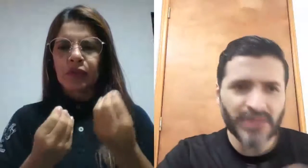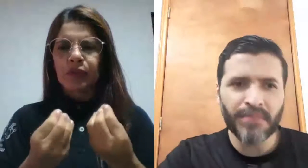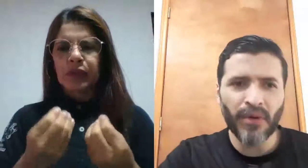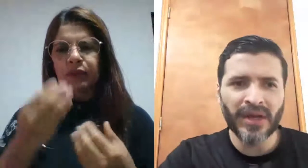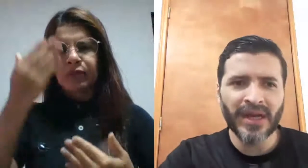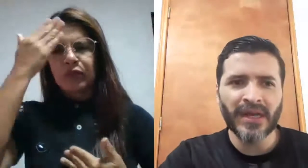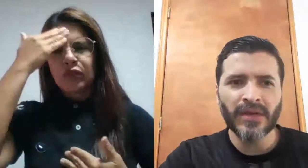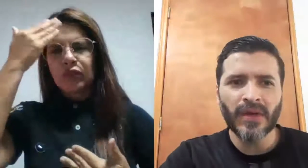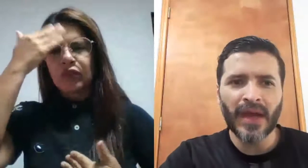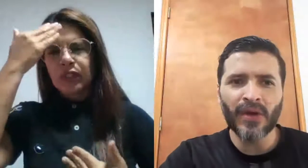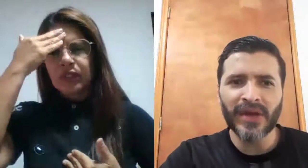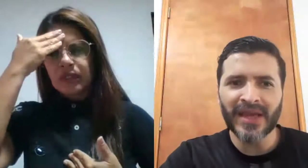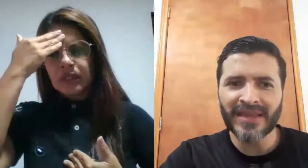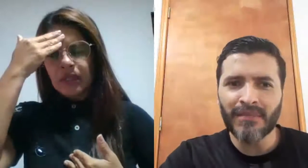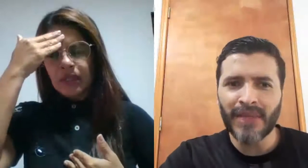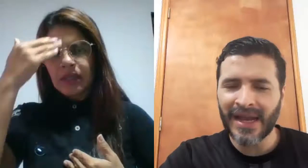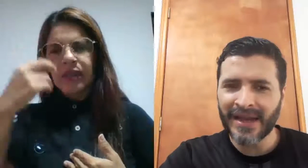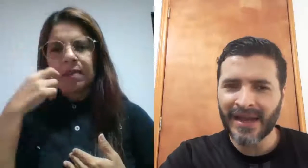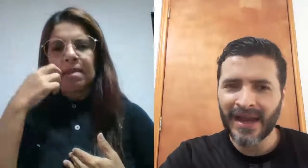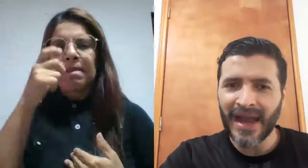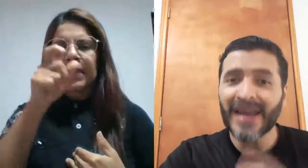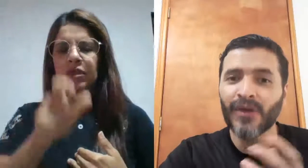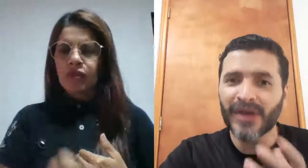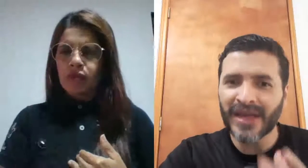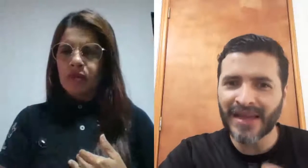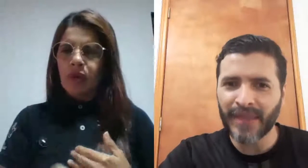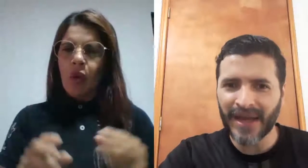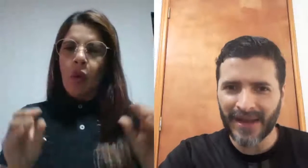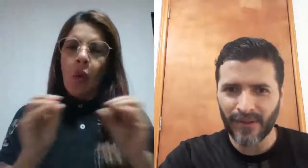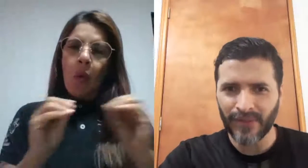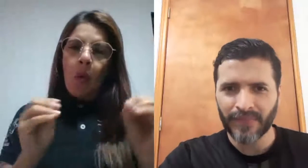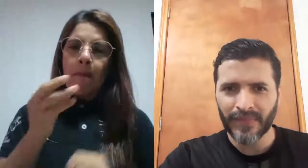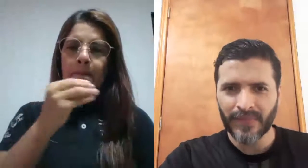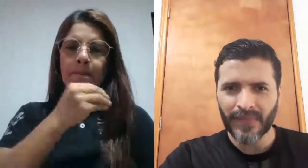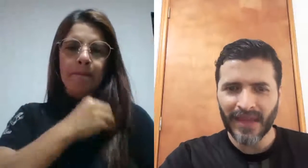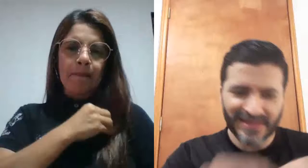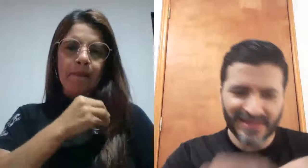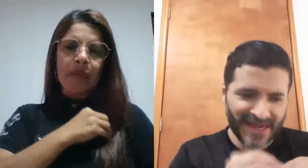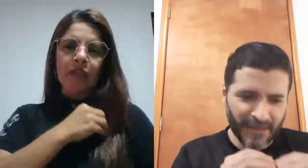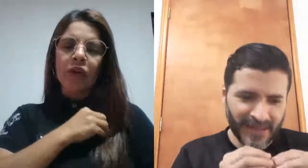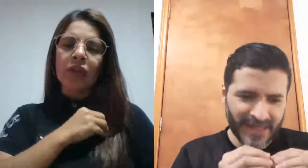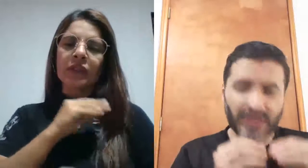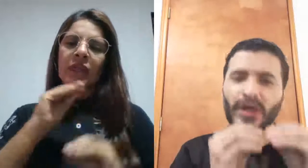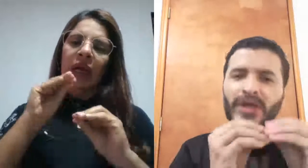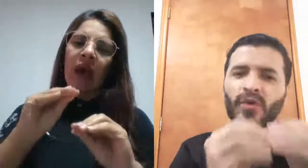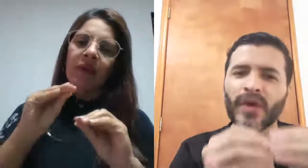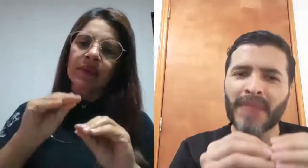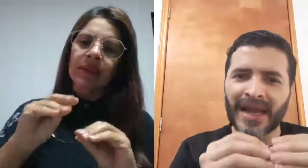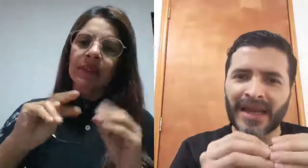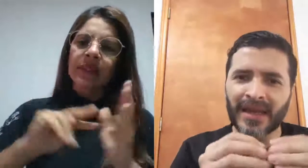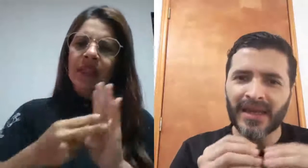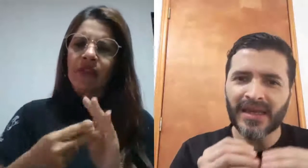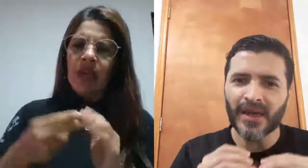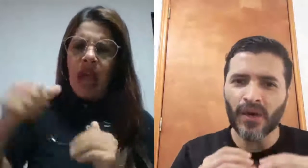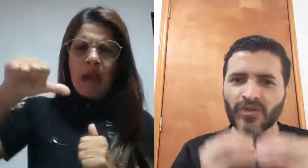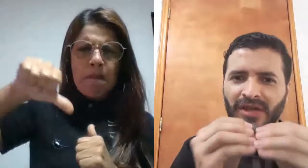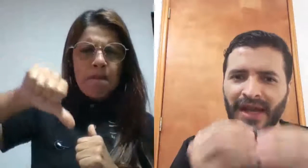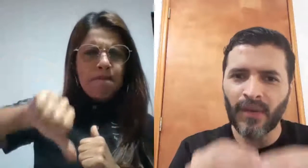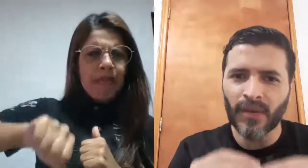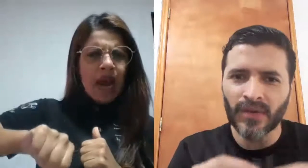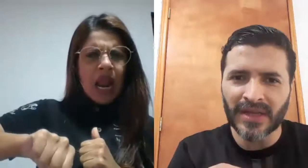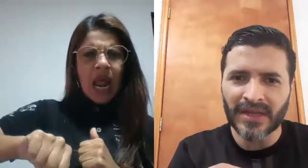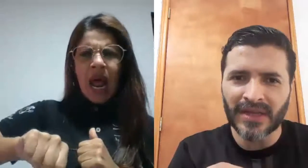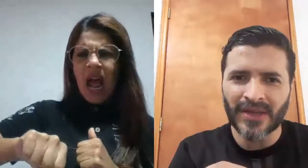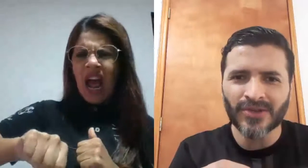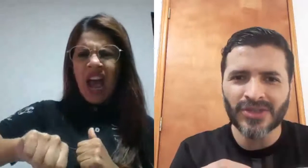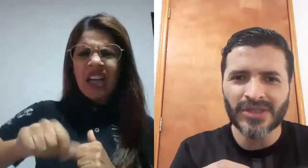las religiones ponen el origen del mal en el origen del pecado. Es decir, en la medida que yo actúe mal y en